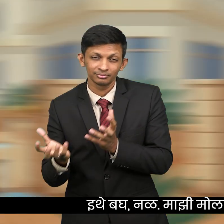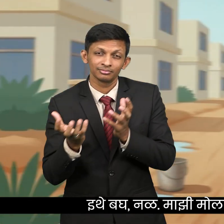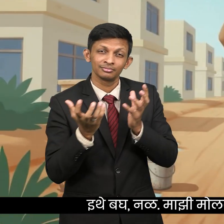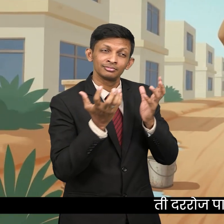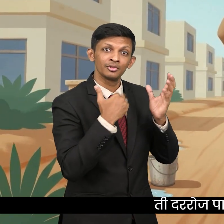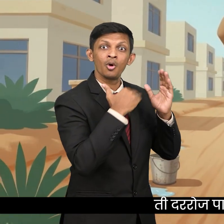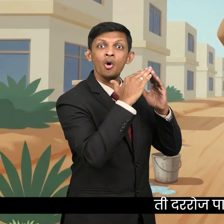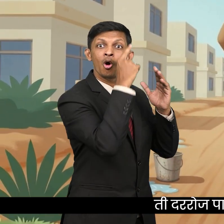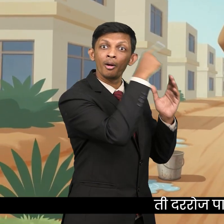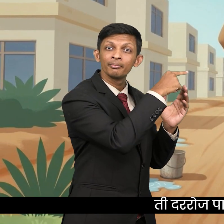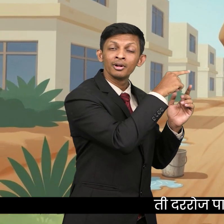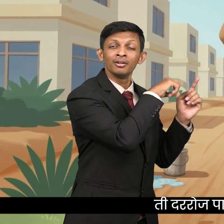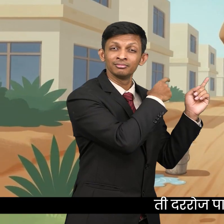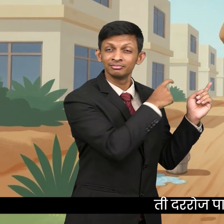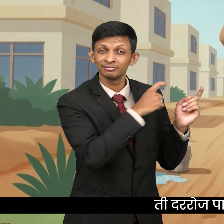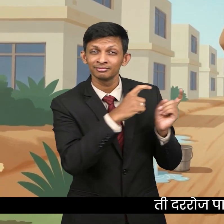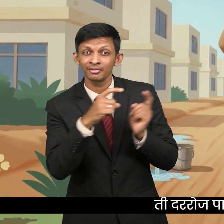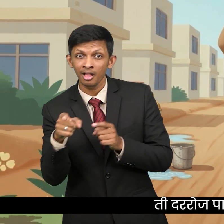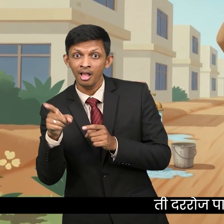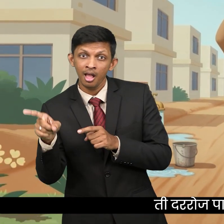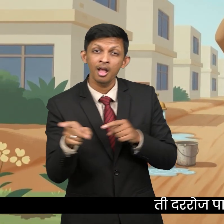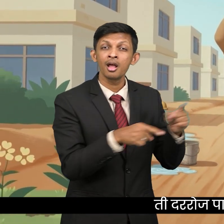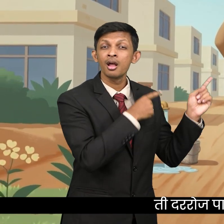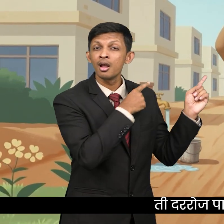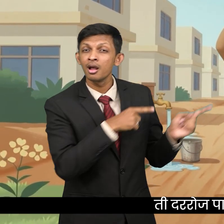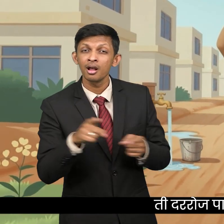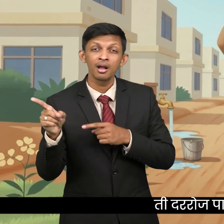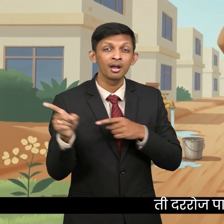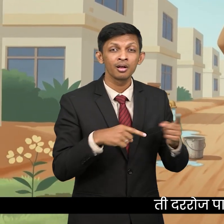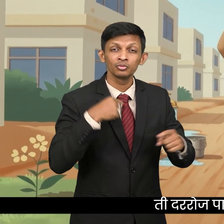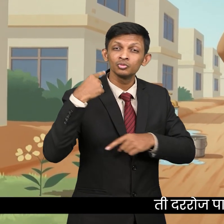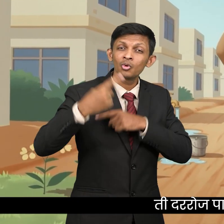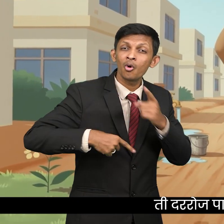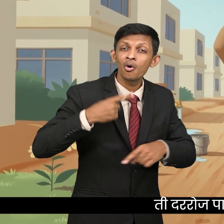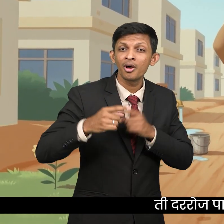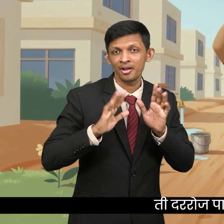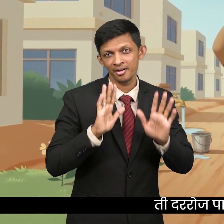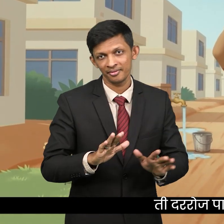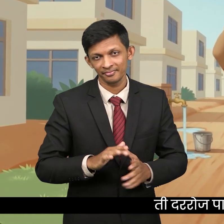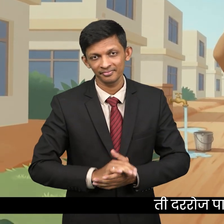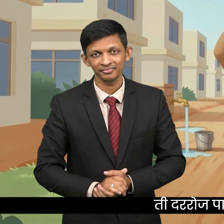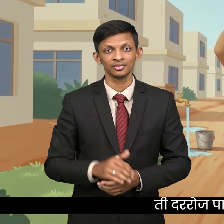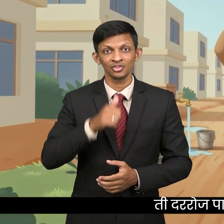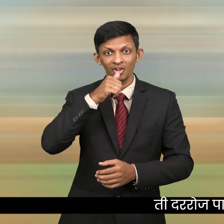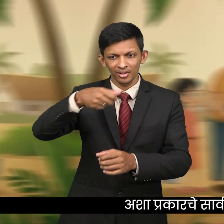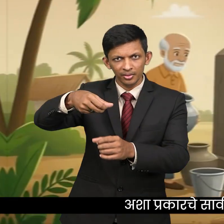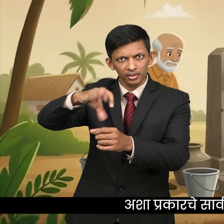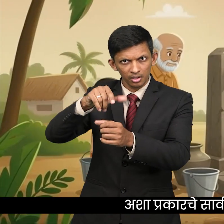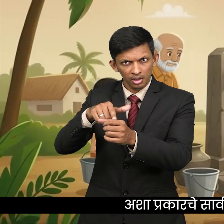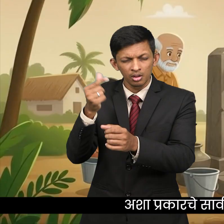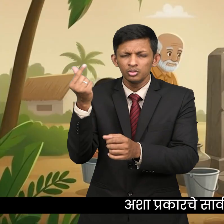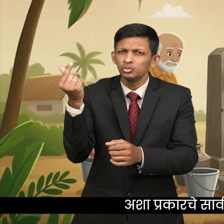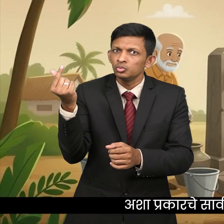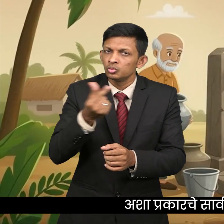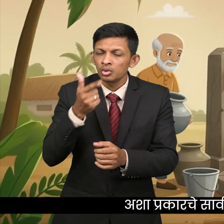जाते. ती दररोज पाण्याचे अनेक भांडे घेऊन जाते.